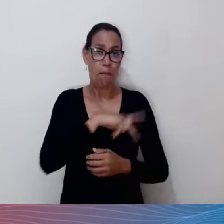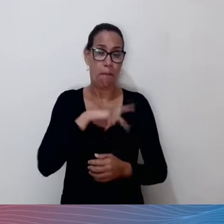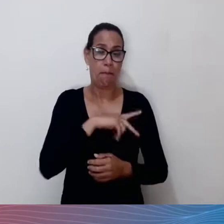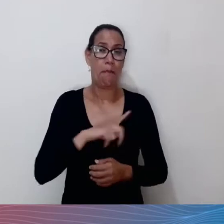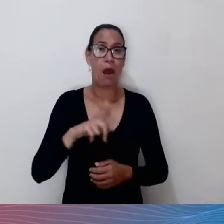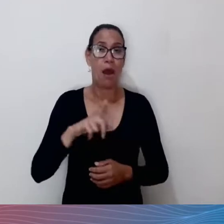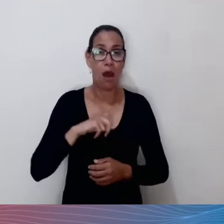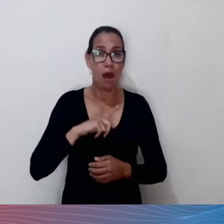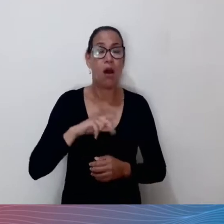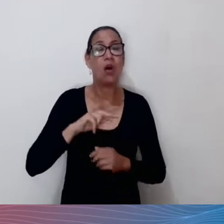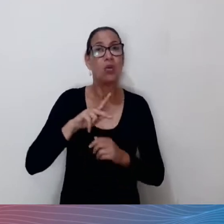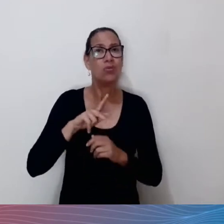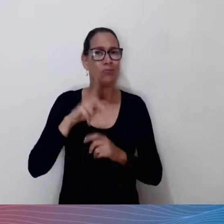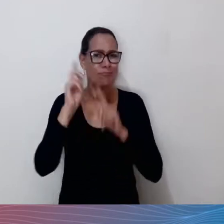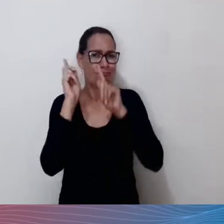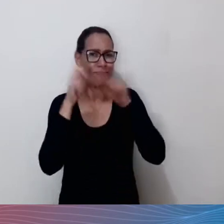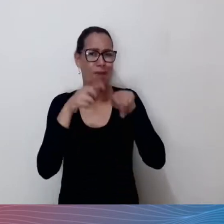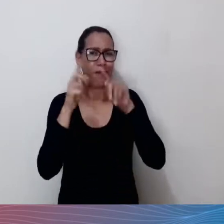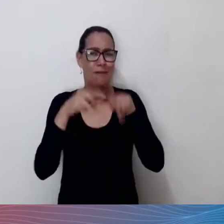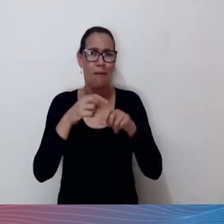edificação nas igrejas.